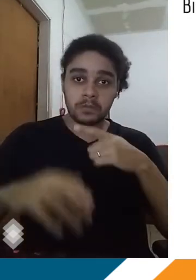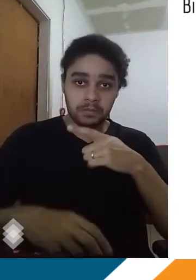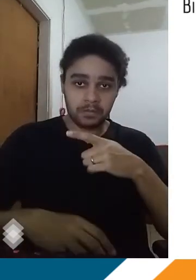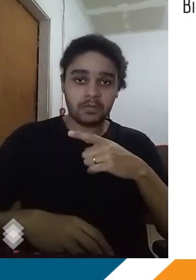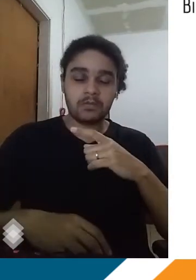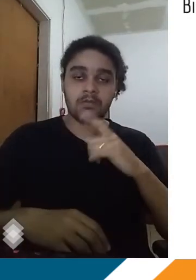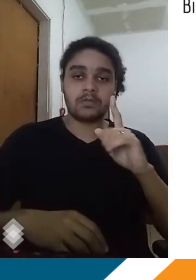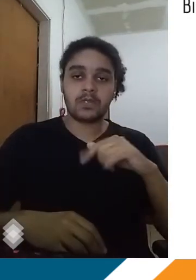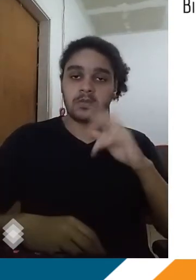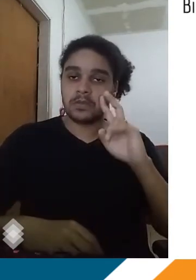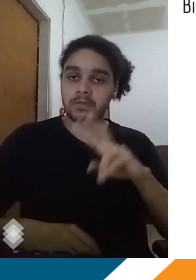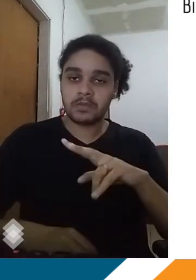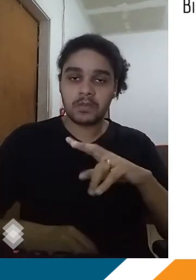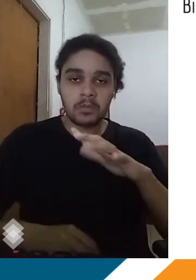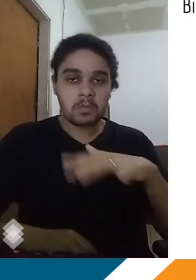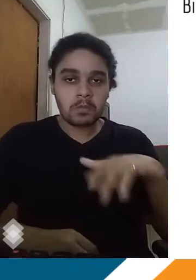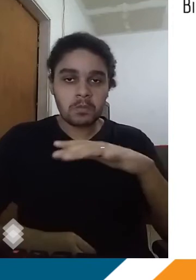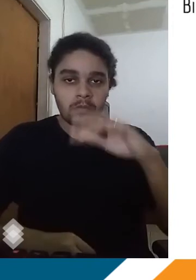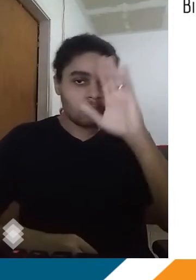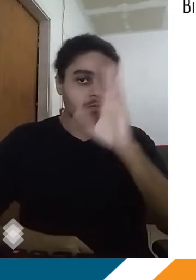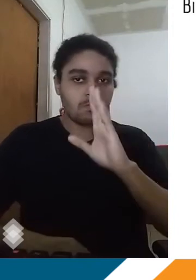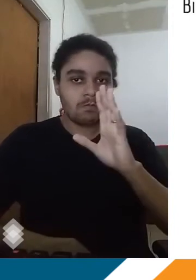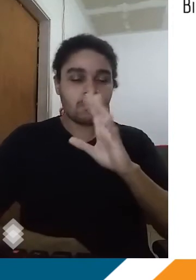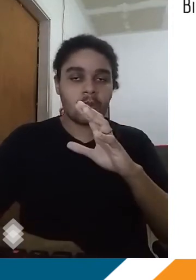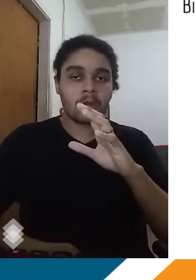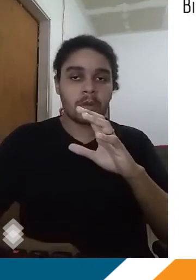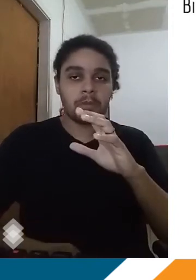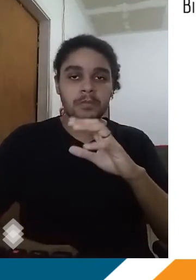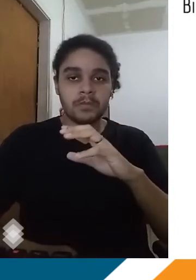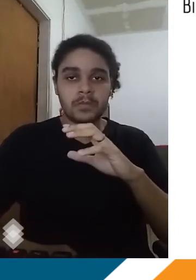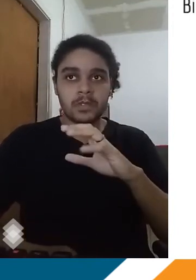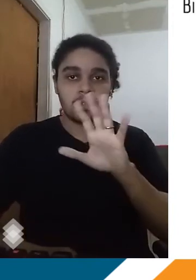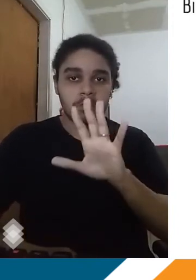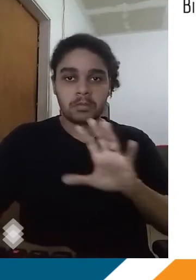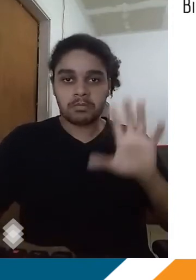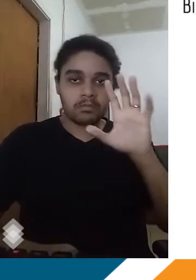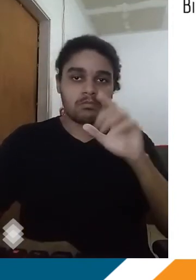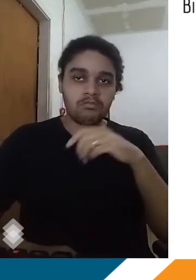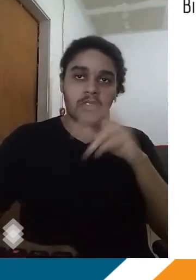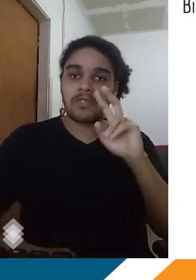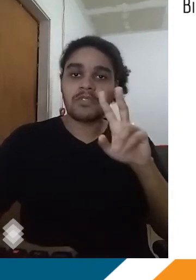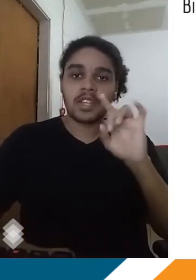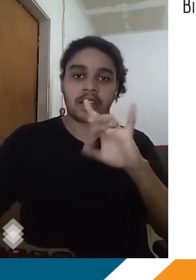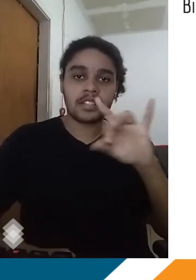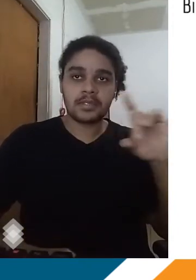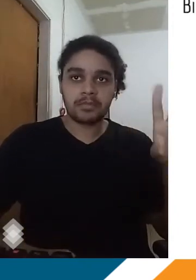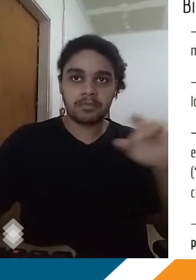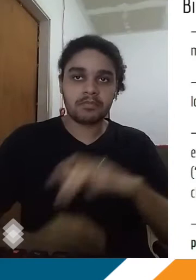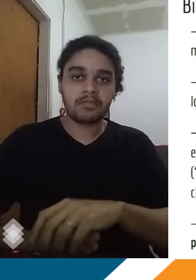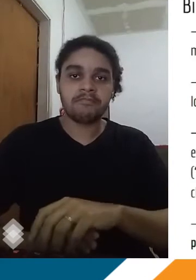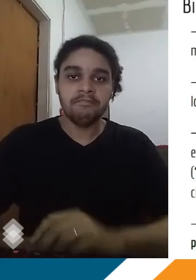uma leitura em território nacional dos biomas brasileiros. A gente vai tratar cada um deles aqui nessa aula.